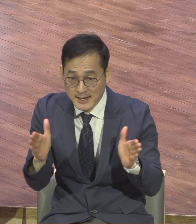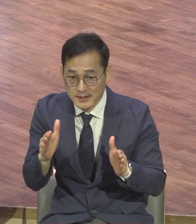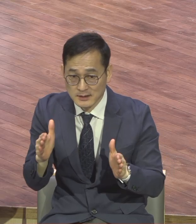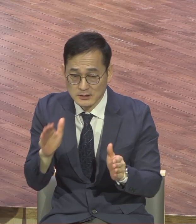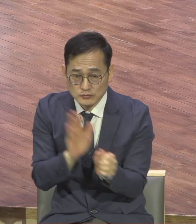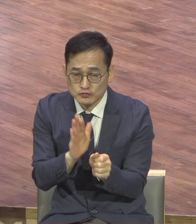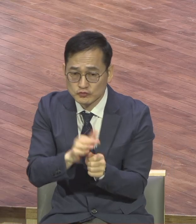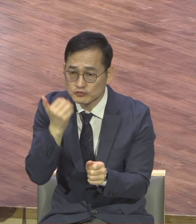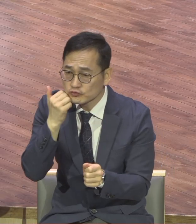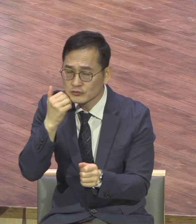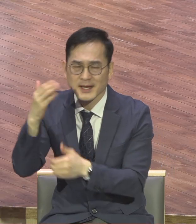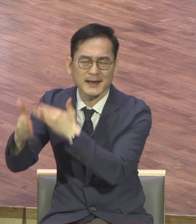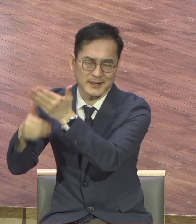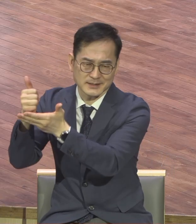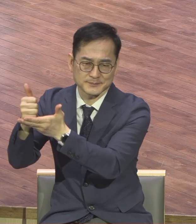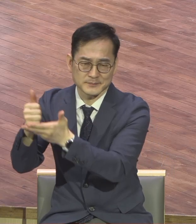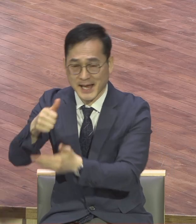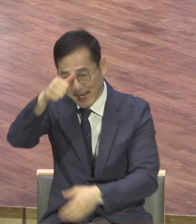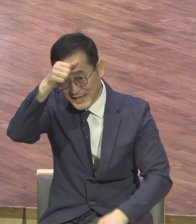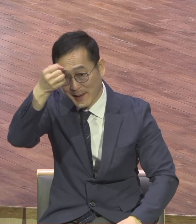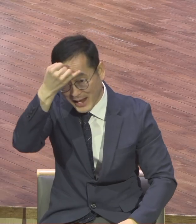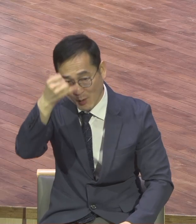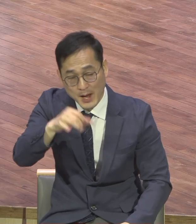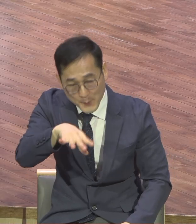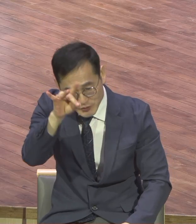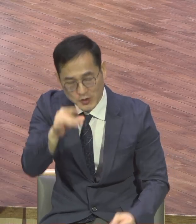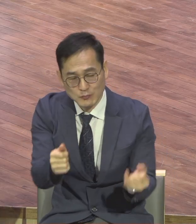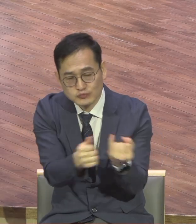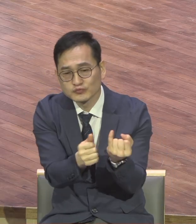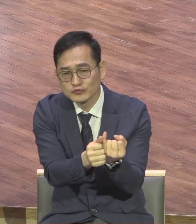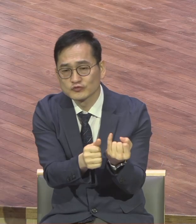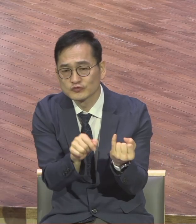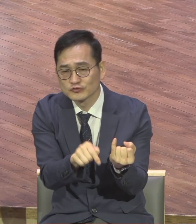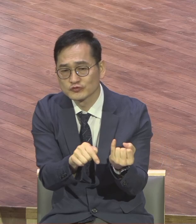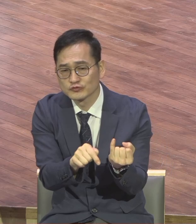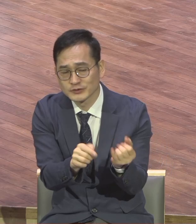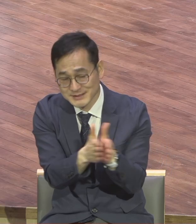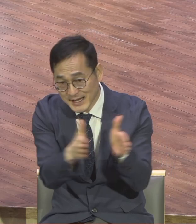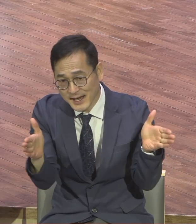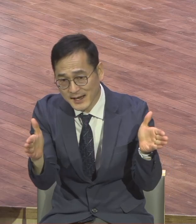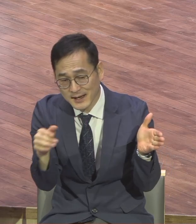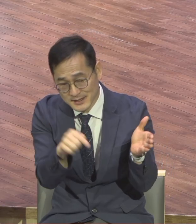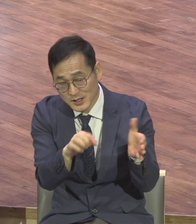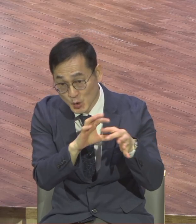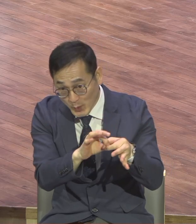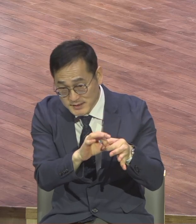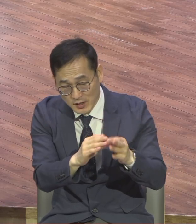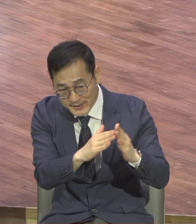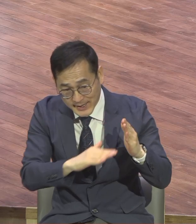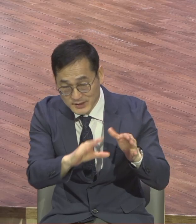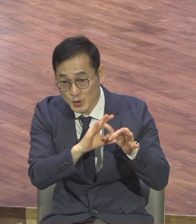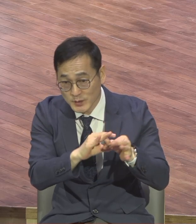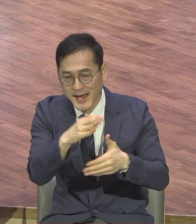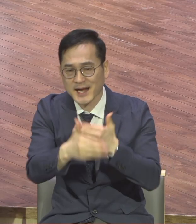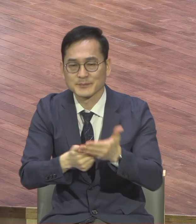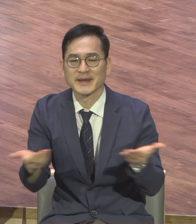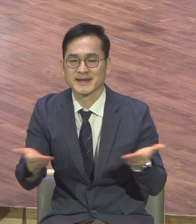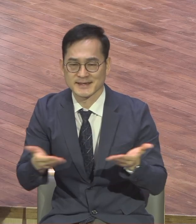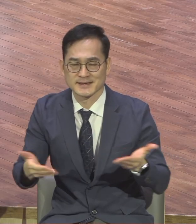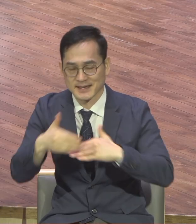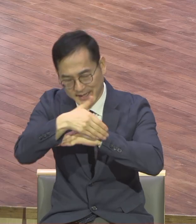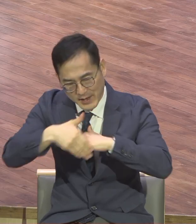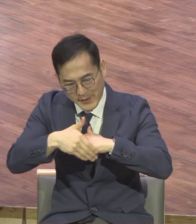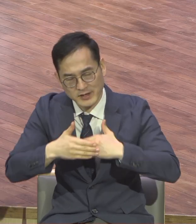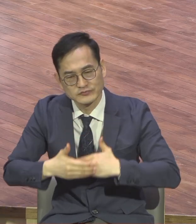세워가지고 가정을 세우셨고 그 가정을 통해서 하나님의 일을 이루어 가셨다.